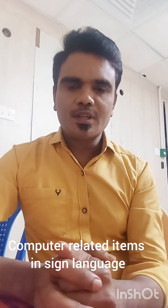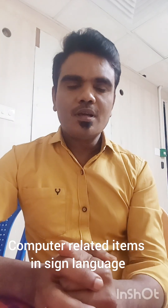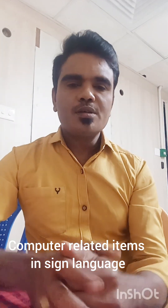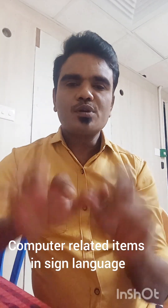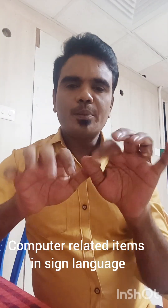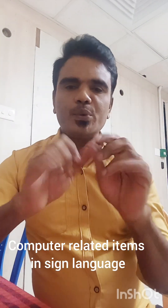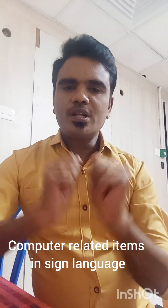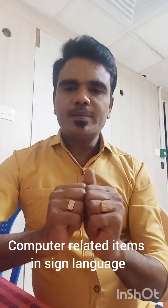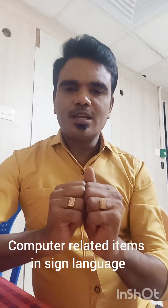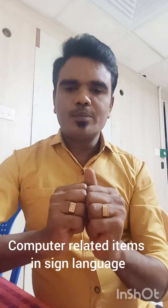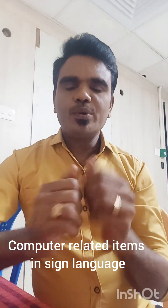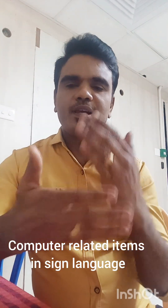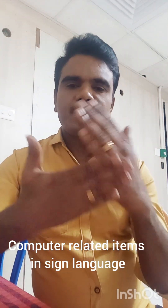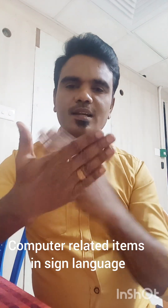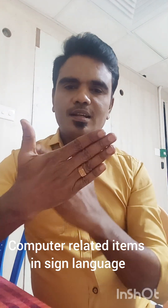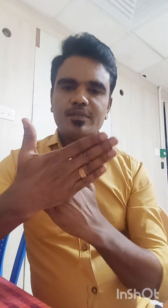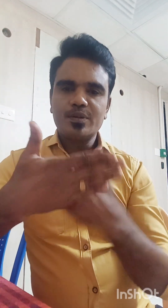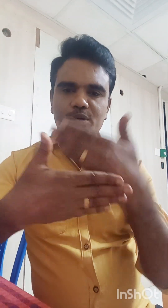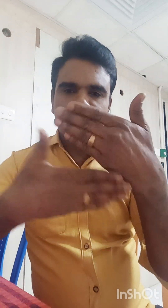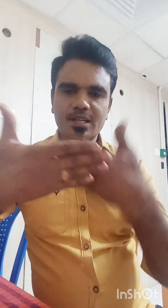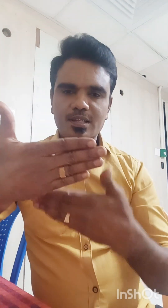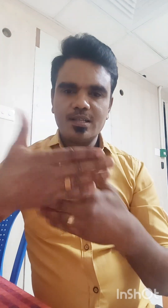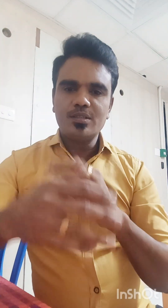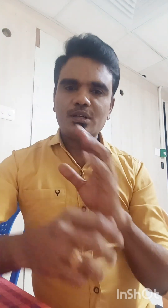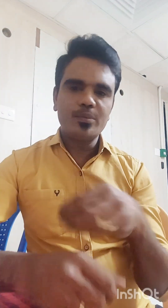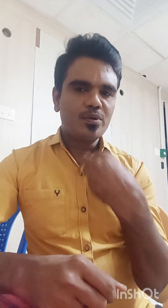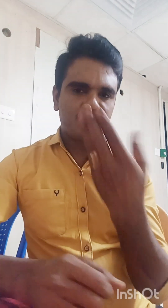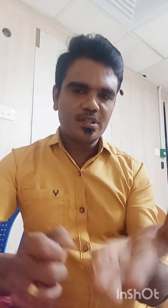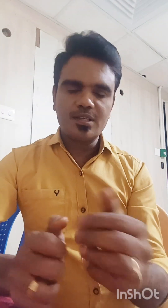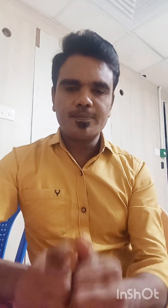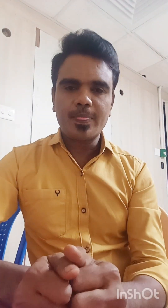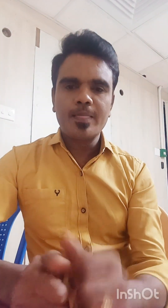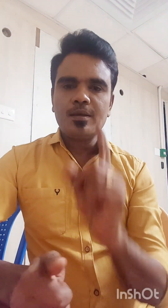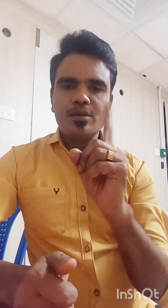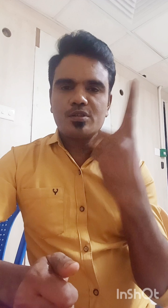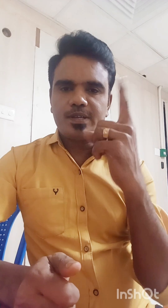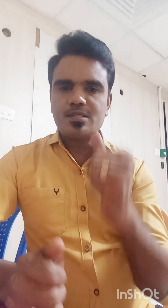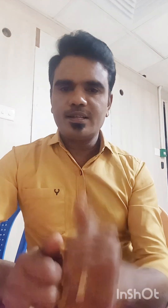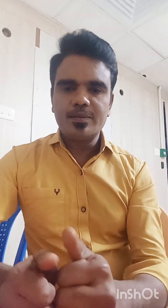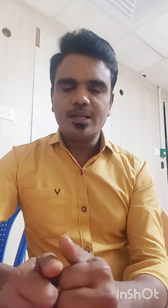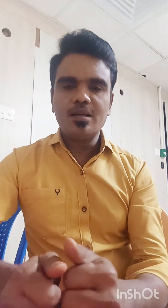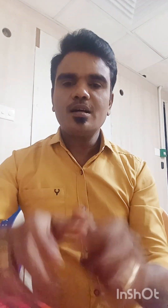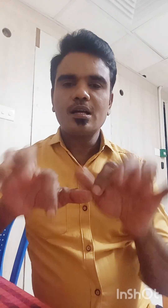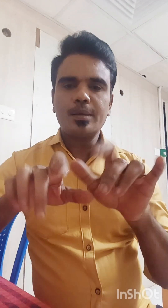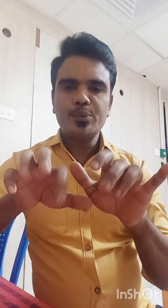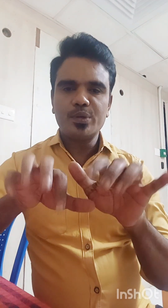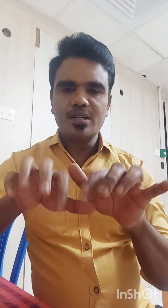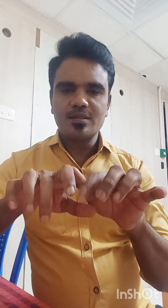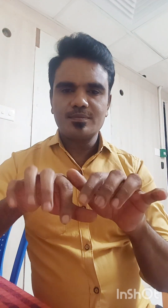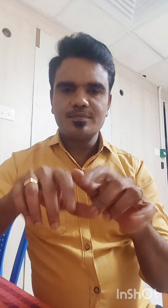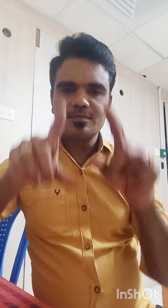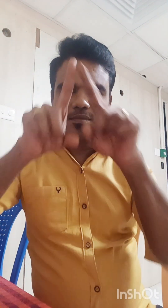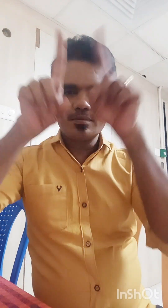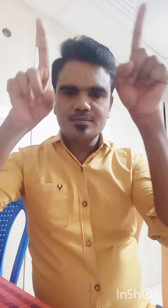ஸோ கம்ப்யூட்டர் அப்படிங்கிறப்போ என்னென்னலாம் வரும் அப்படிங்கிறது எல்லாத்தையும் நான் இப்போ உங்களுக்கு சொல்லித்தரேன். ஸோ ஃபஸ்ட்டு என்ன அப்படின்னா கம்ப்யூட்டர்.